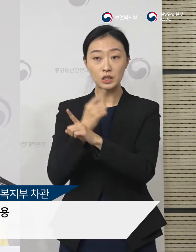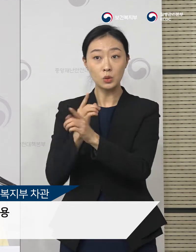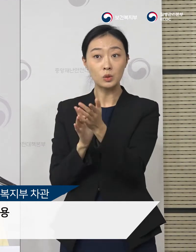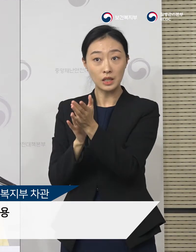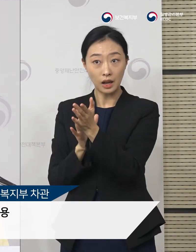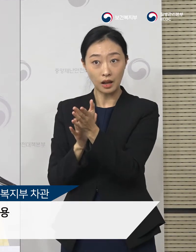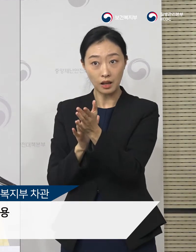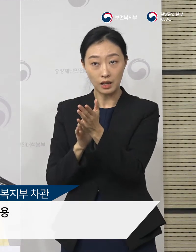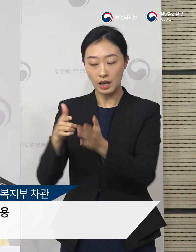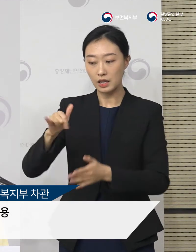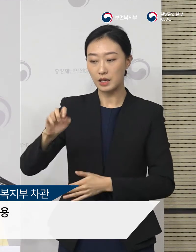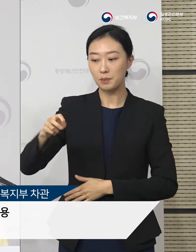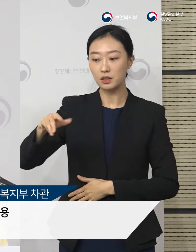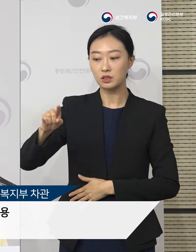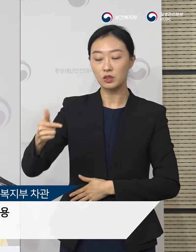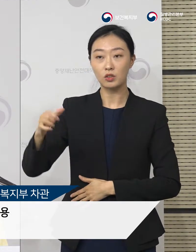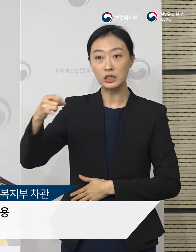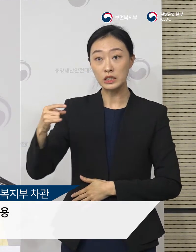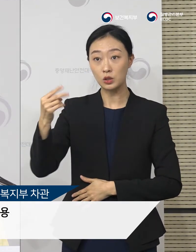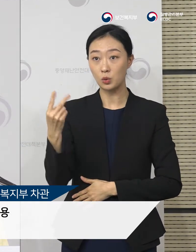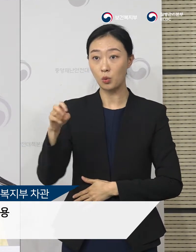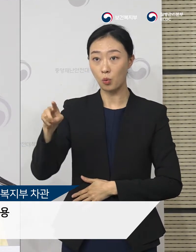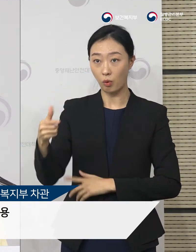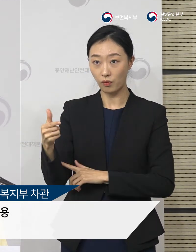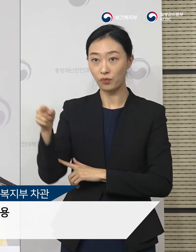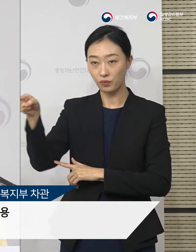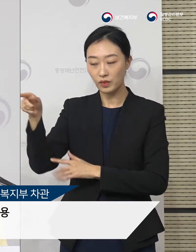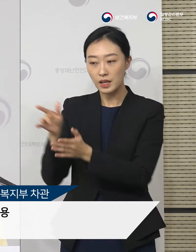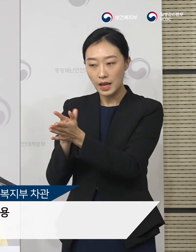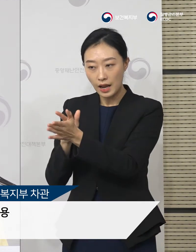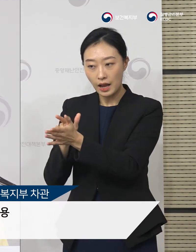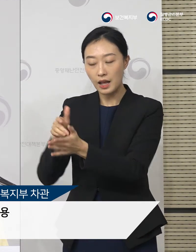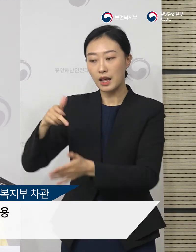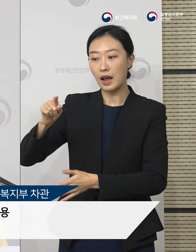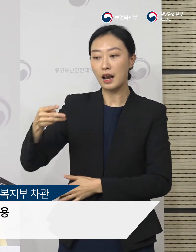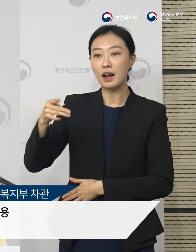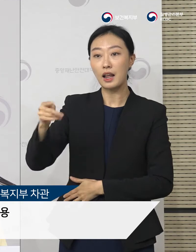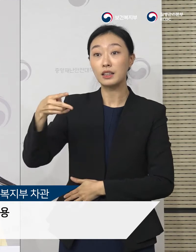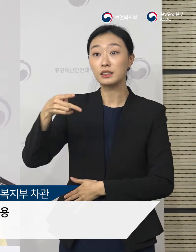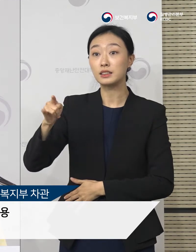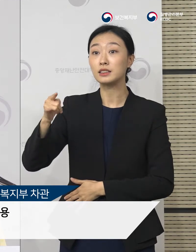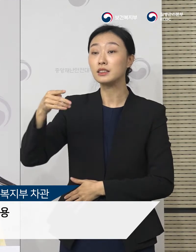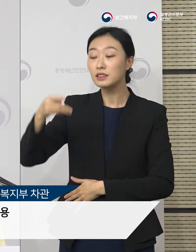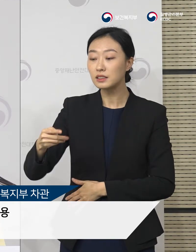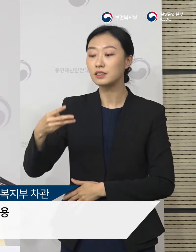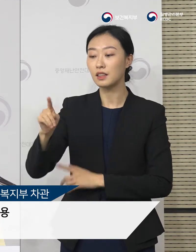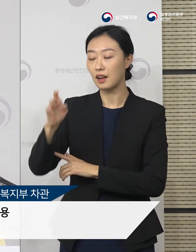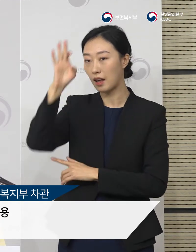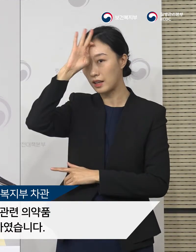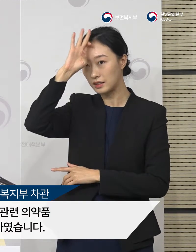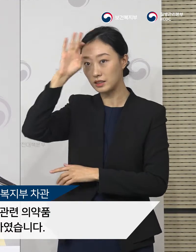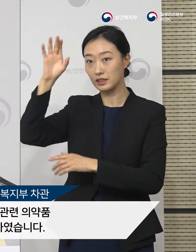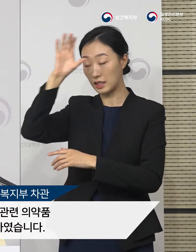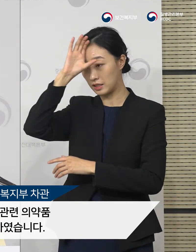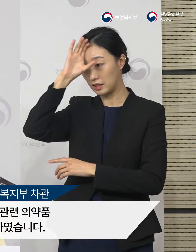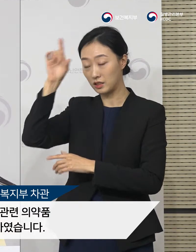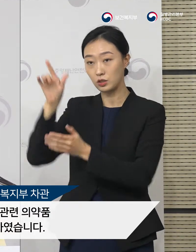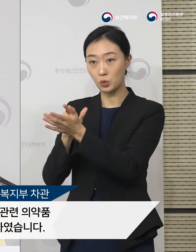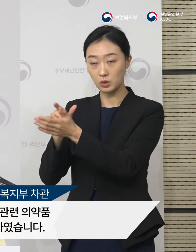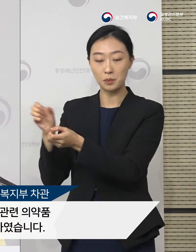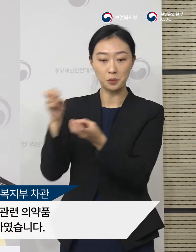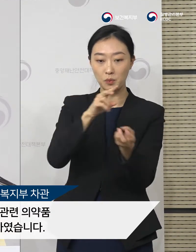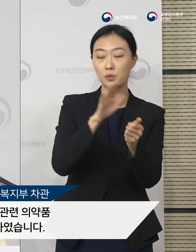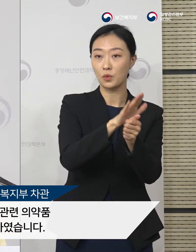약품은 김천 의료원에 환자 치료용 칼레트라액 에이즈 치료제를 지원하였고 경북 지역